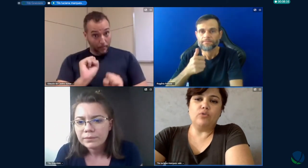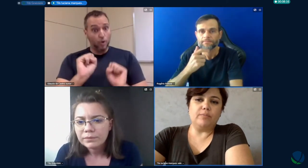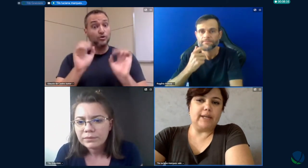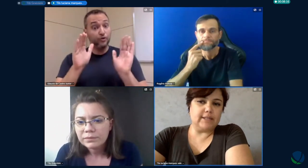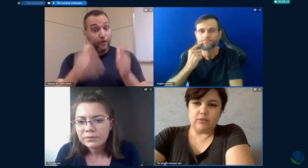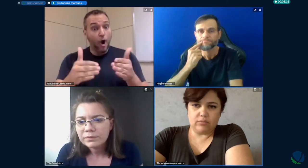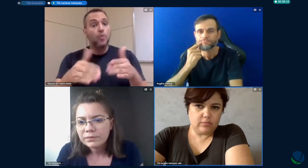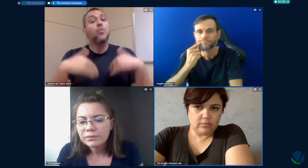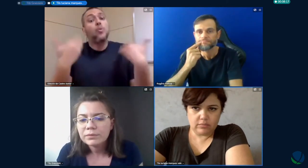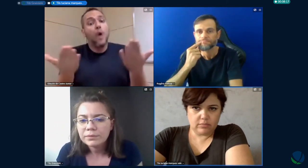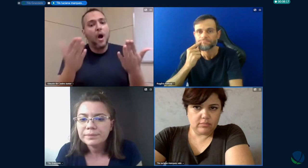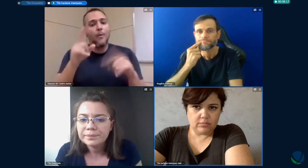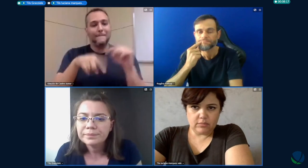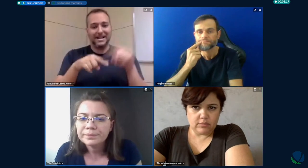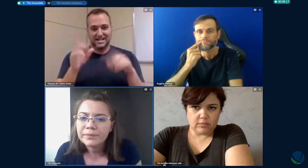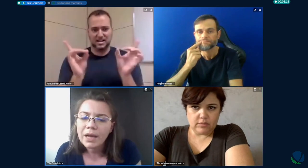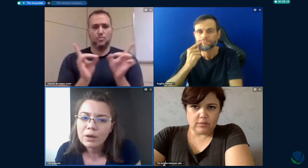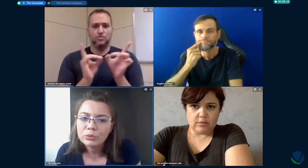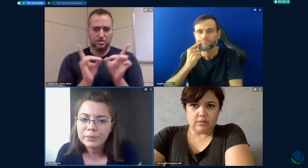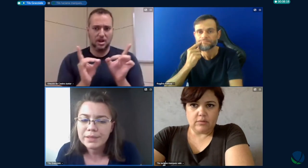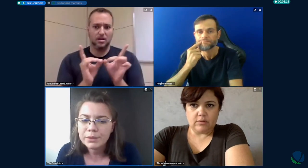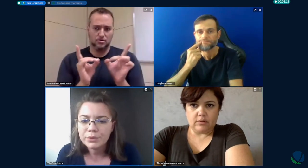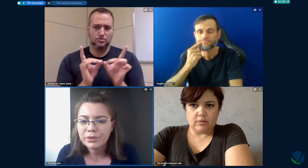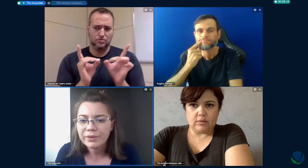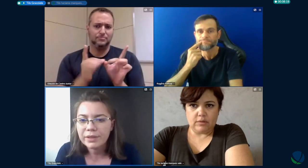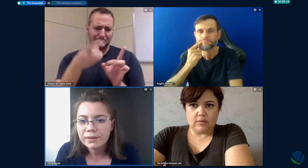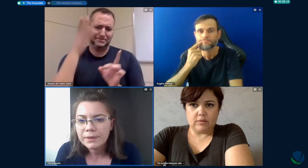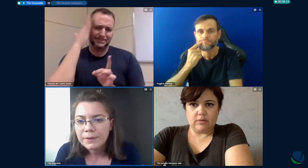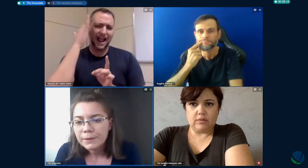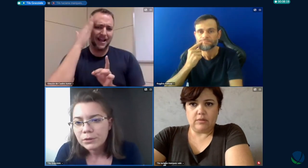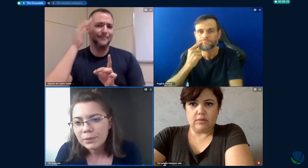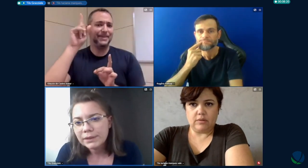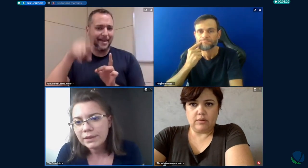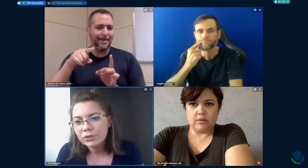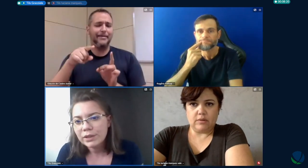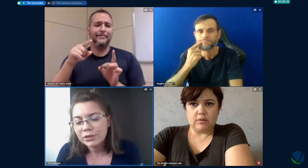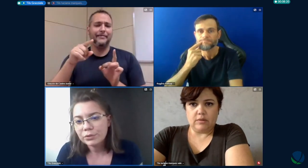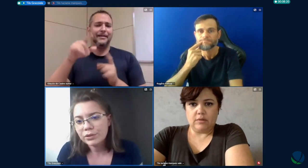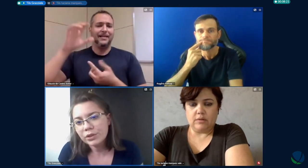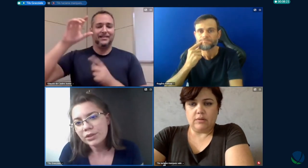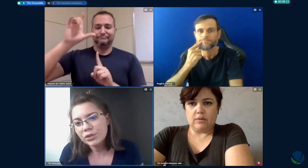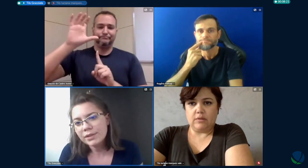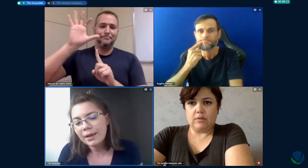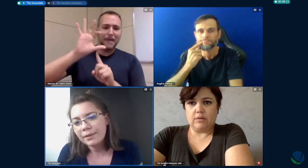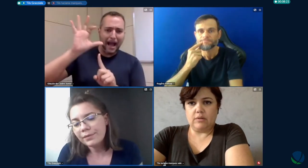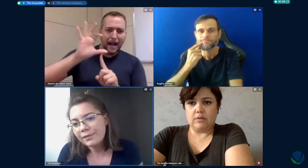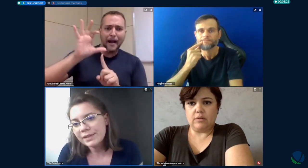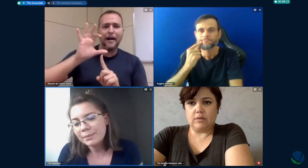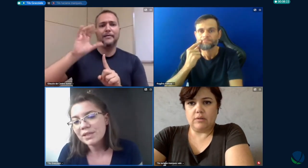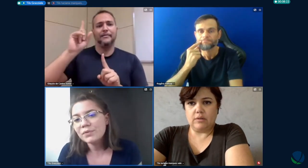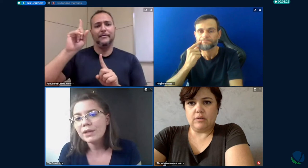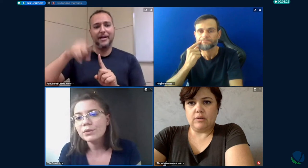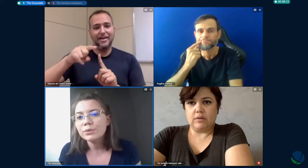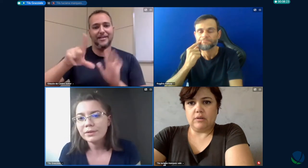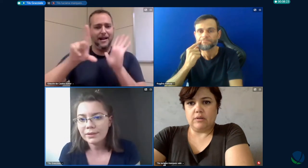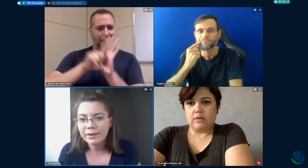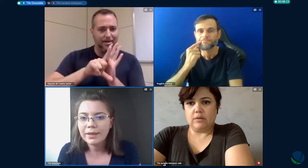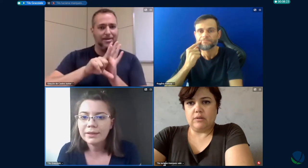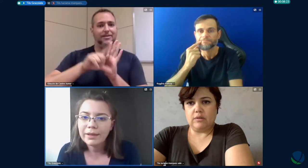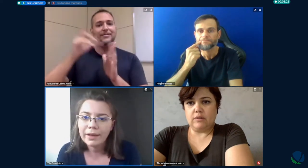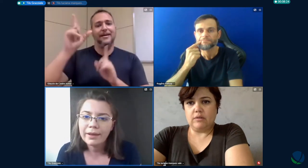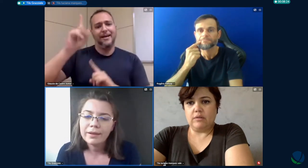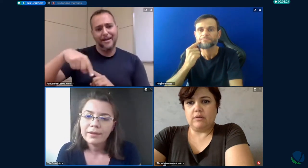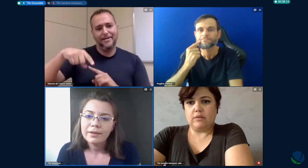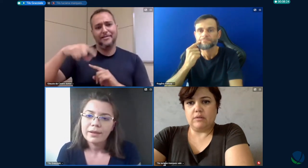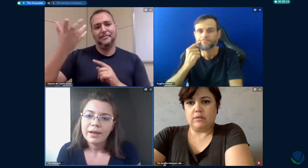Há algo no Brasil? Há algo no Brasil, isso é a frase. Material didático. Eu acho que a gente sabe, vai ser mais fácil